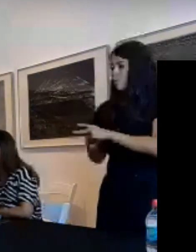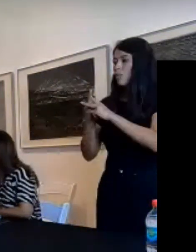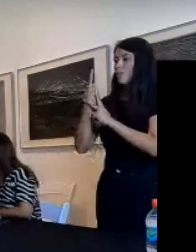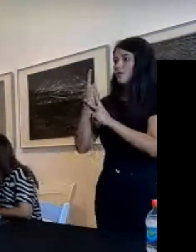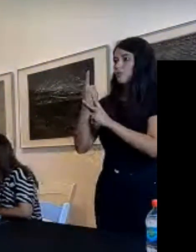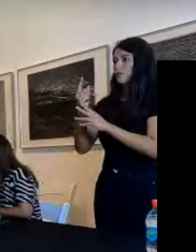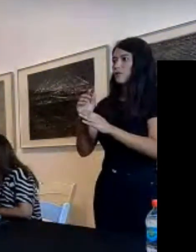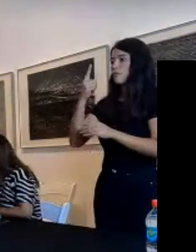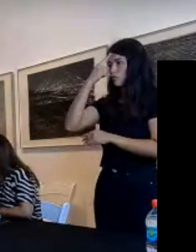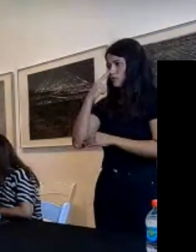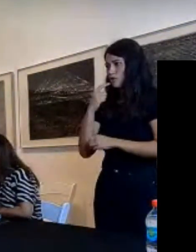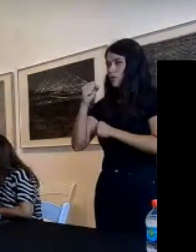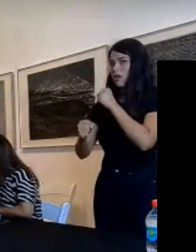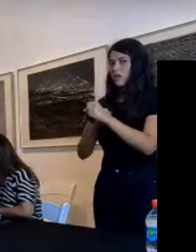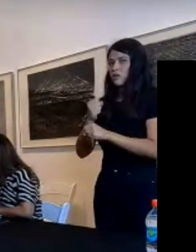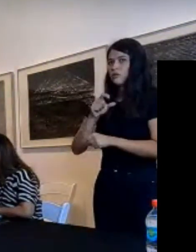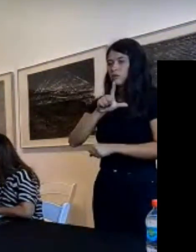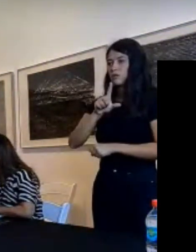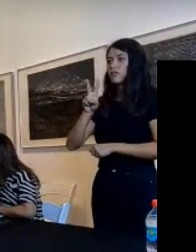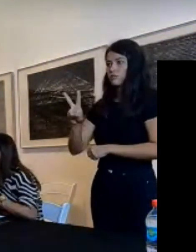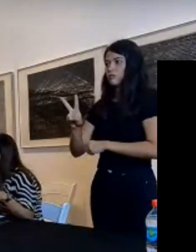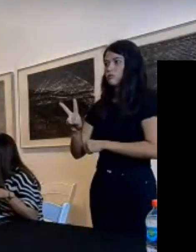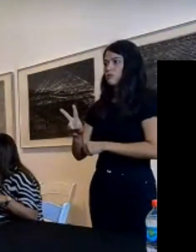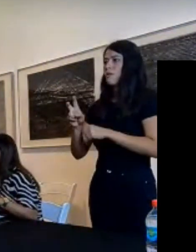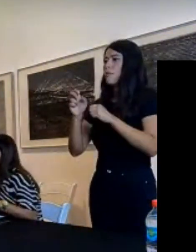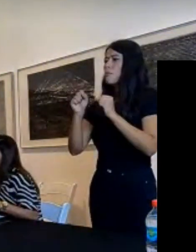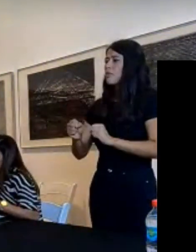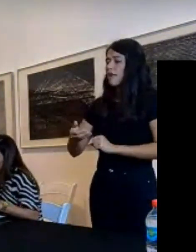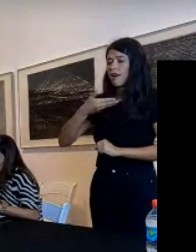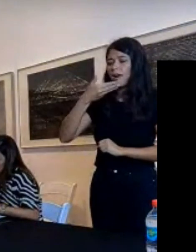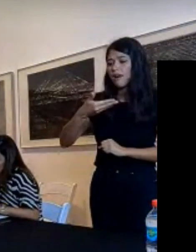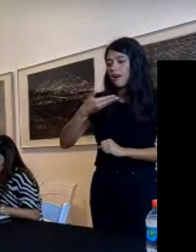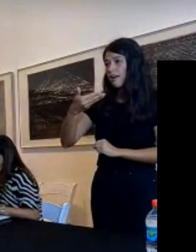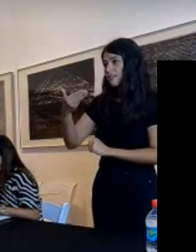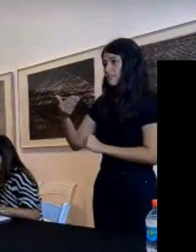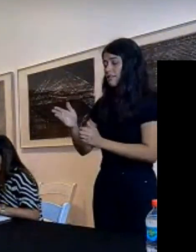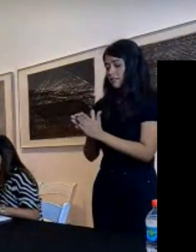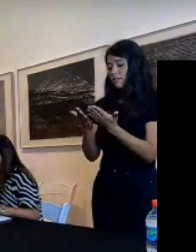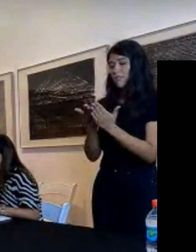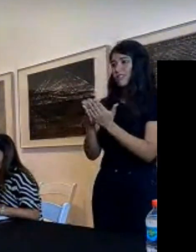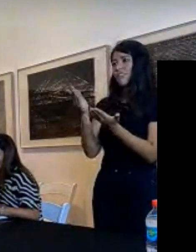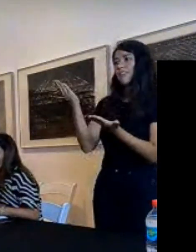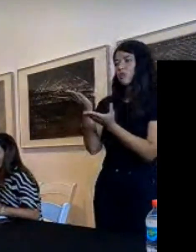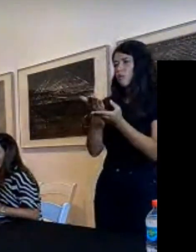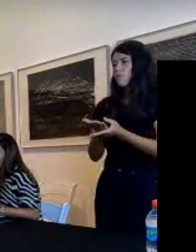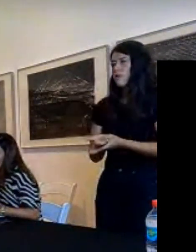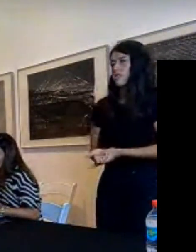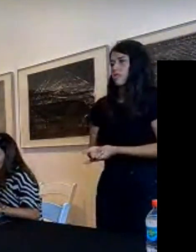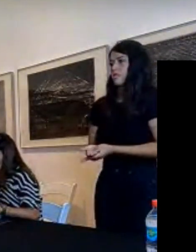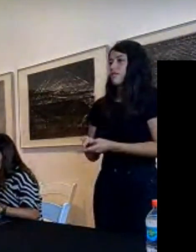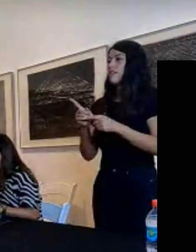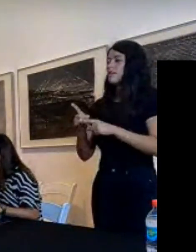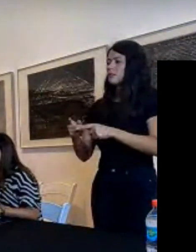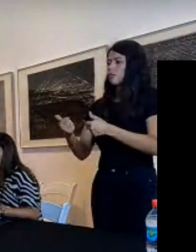el año 72. Y poder leer estos archivos y poder tener acceso a esta documentación ha